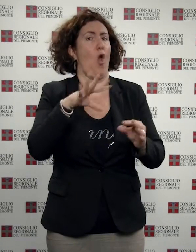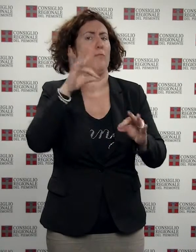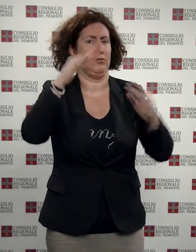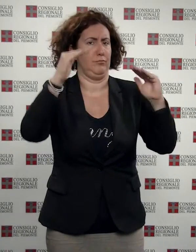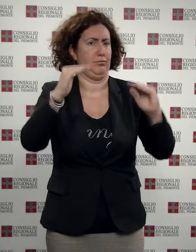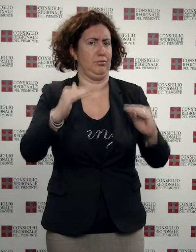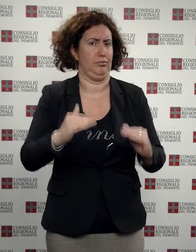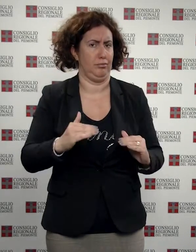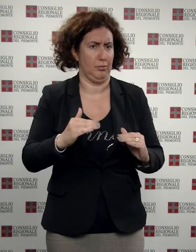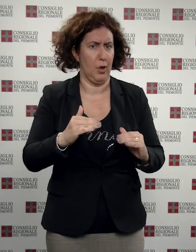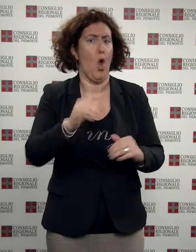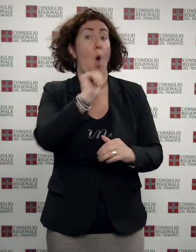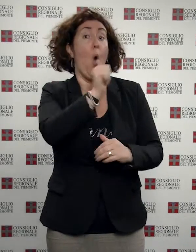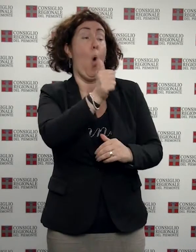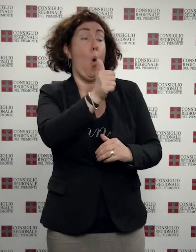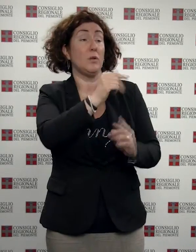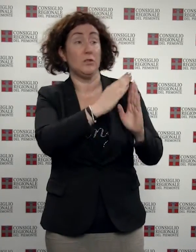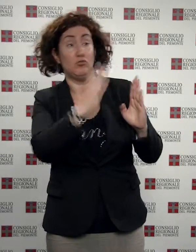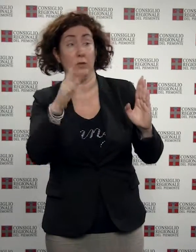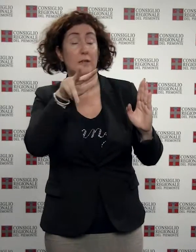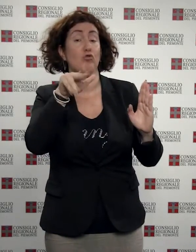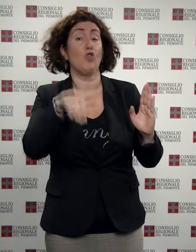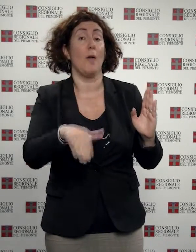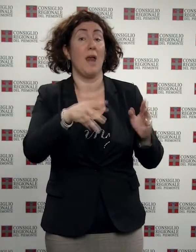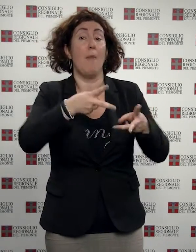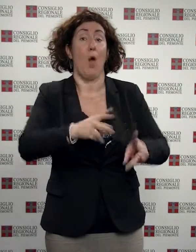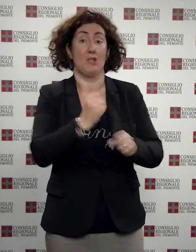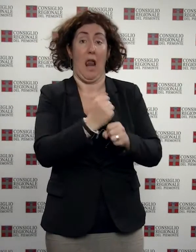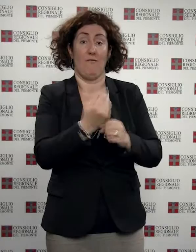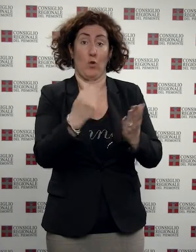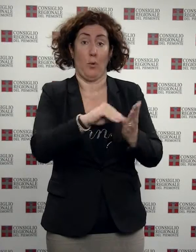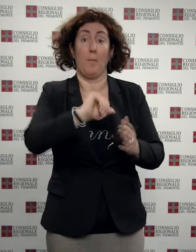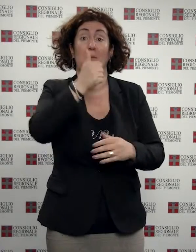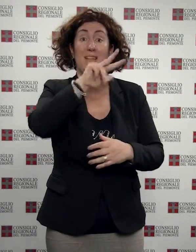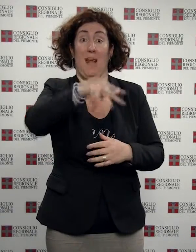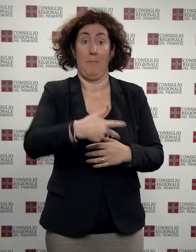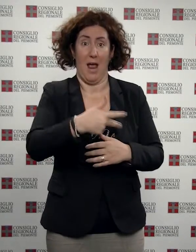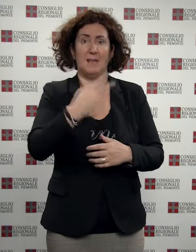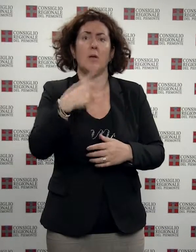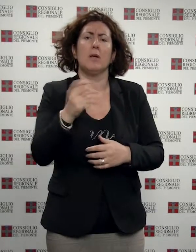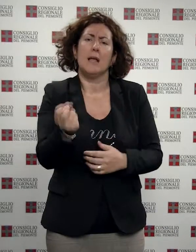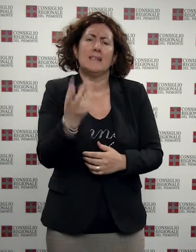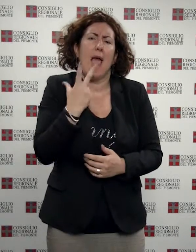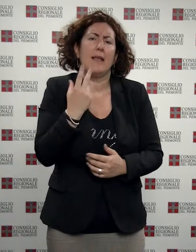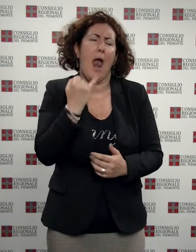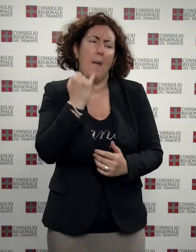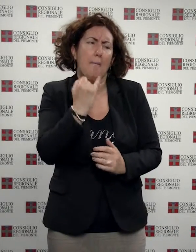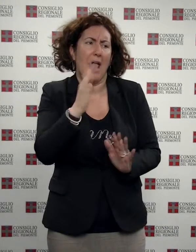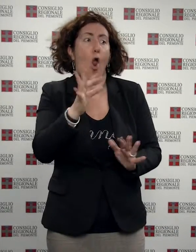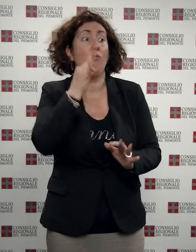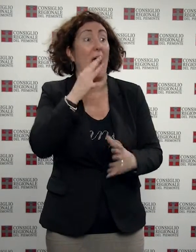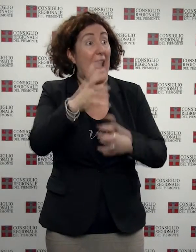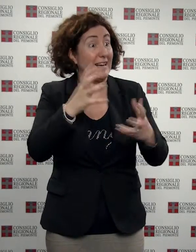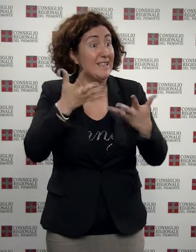mila posti di lavoro in più nei primi tre mesi. È un piccolo segnale che non ci sta dicendo che siamo fuori dalla crisi, ma ci sta dicendo che stiamo andando